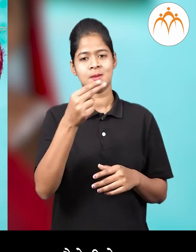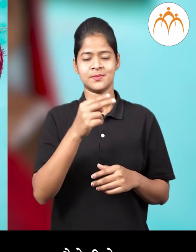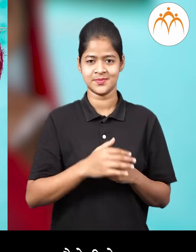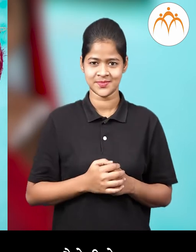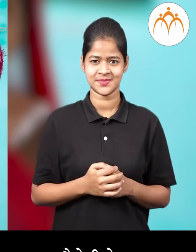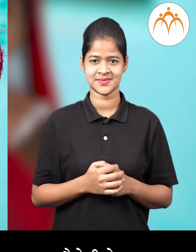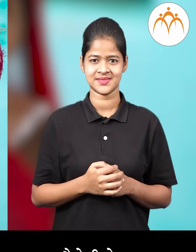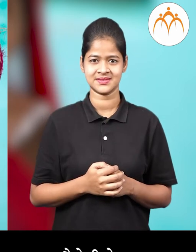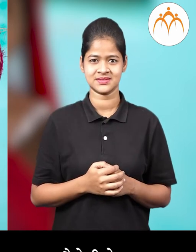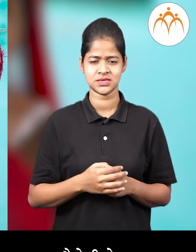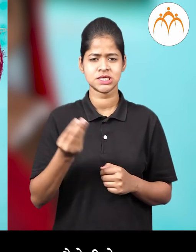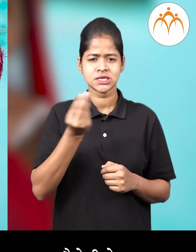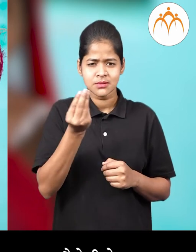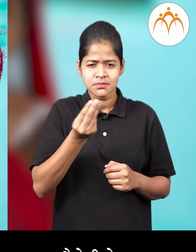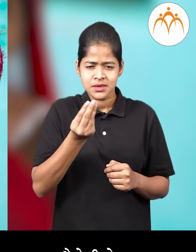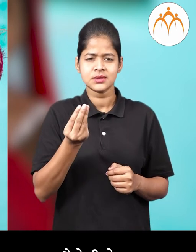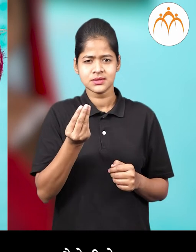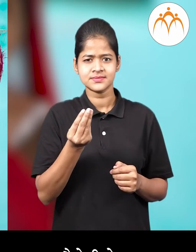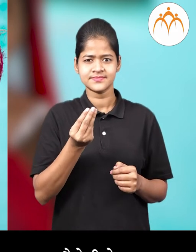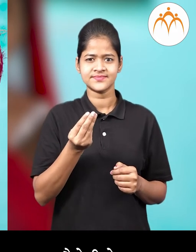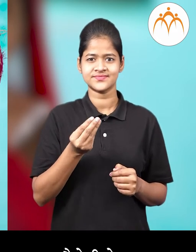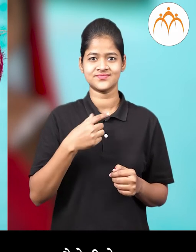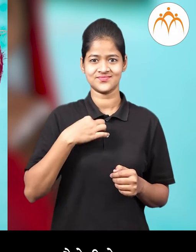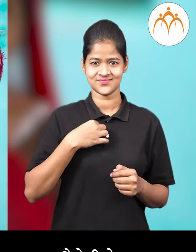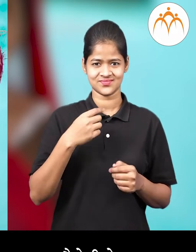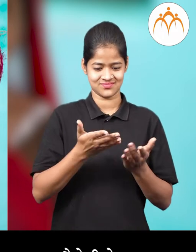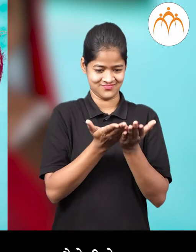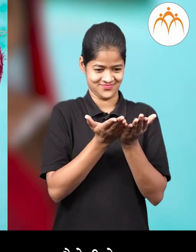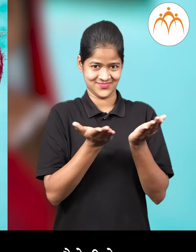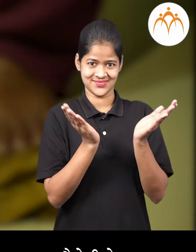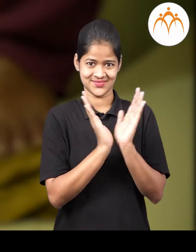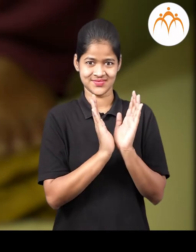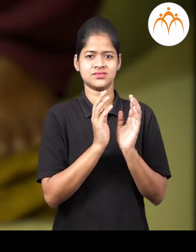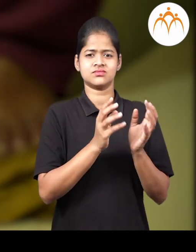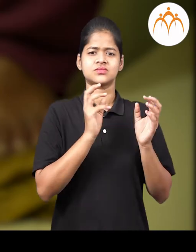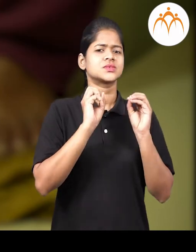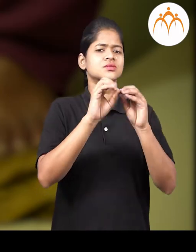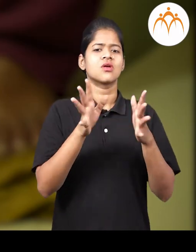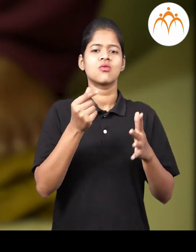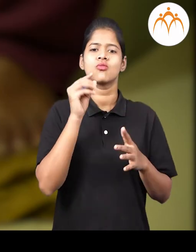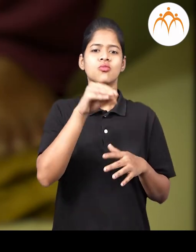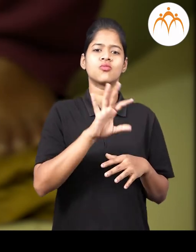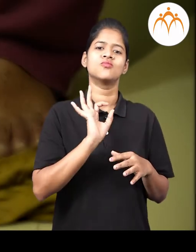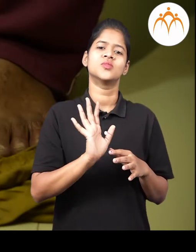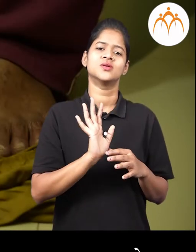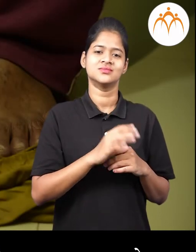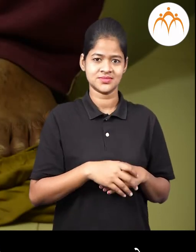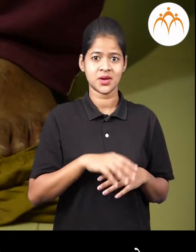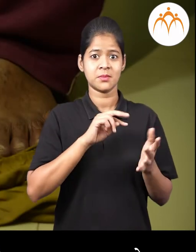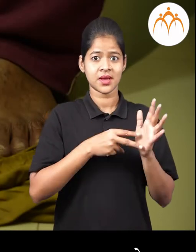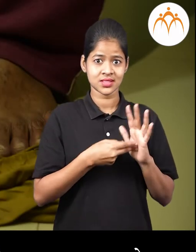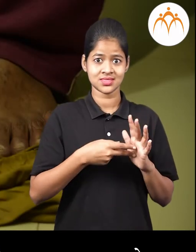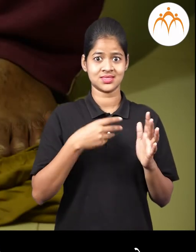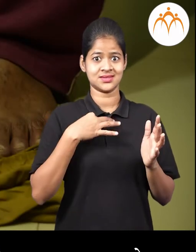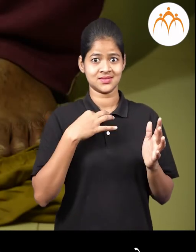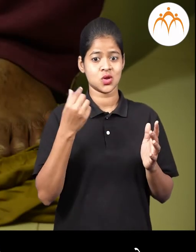હે લોક ભાંડ્યાનાઈ વજી આપલેલા પઈસે હી દેતાત પુનર વાપર કરણે પુનર